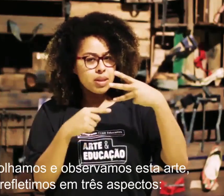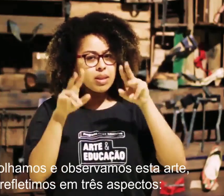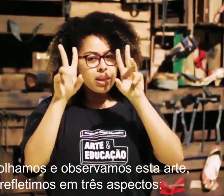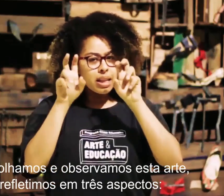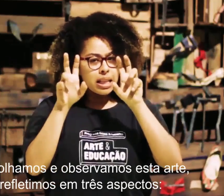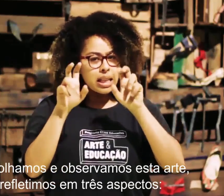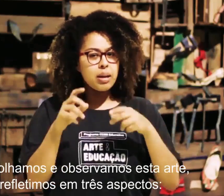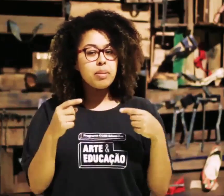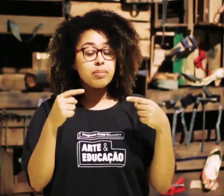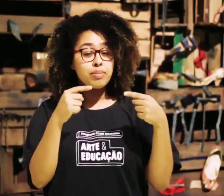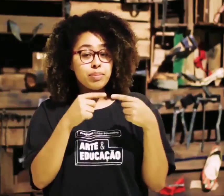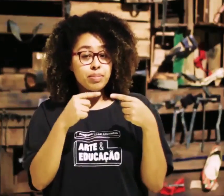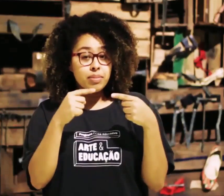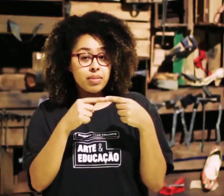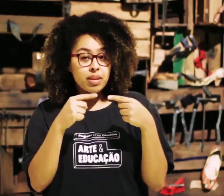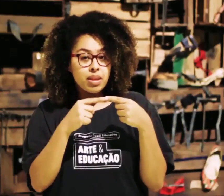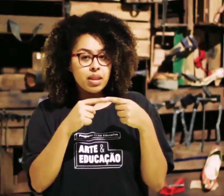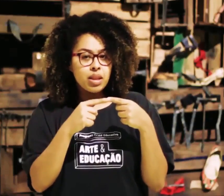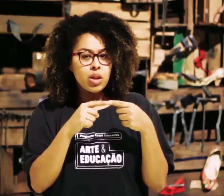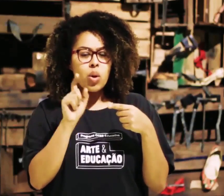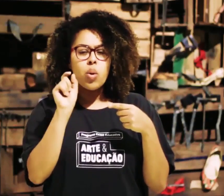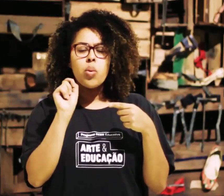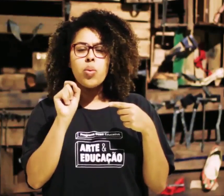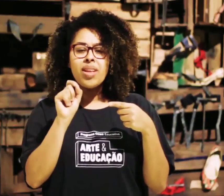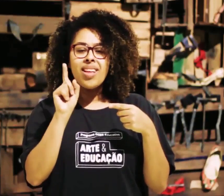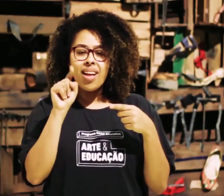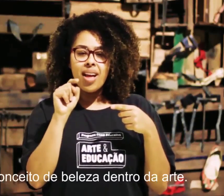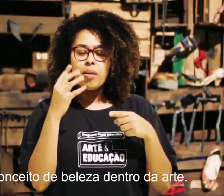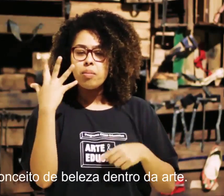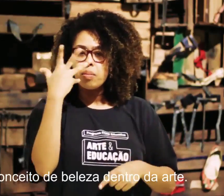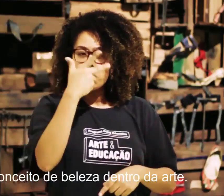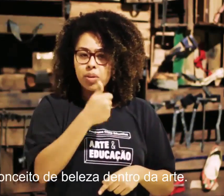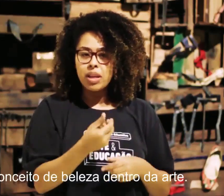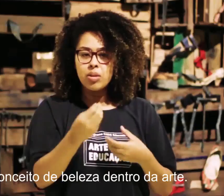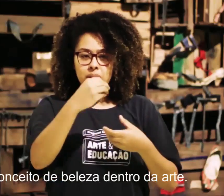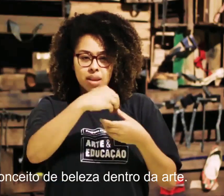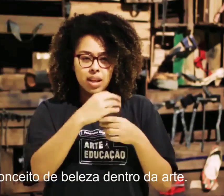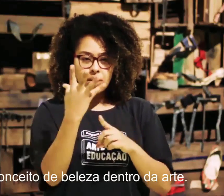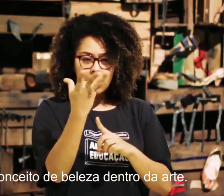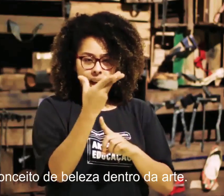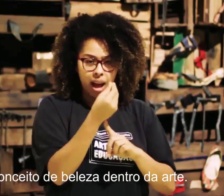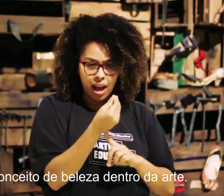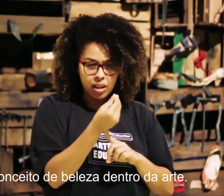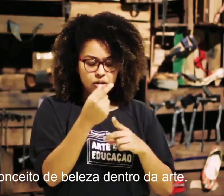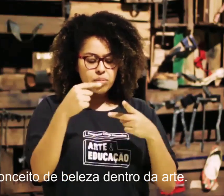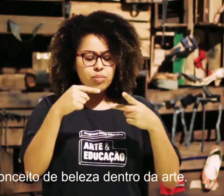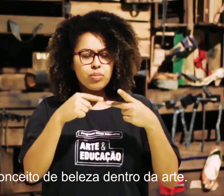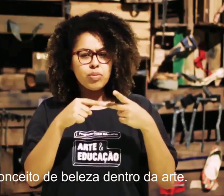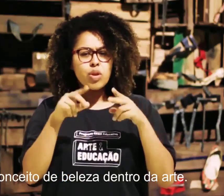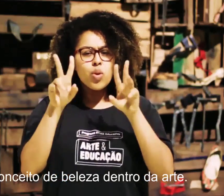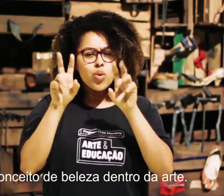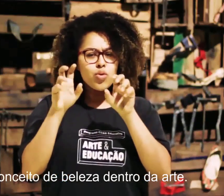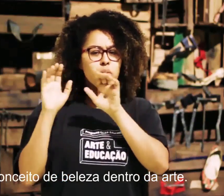refletimos em três aspectos. Primeiro, o conceito de beleza dentro da arte.